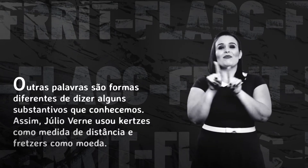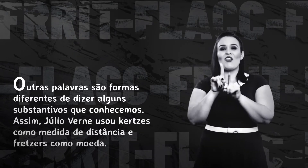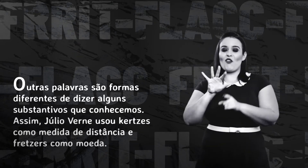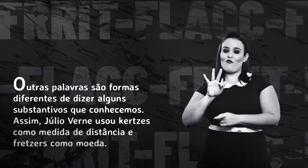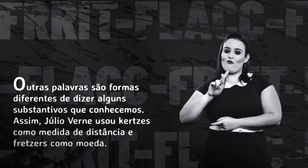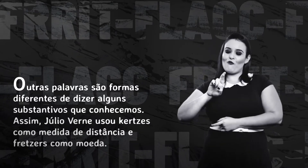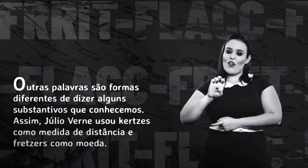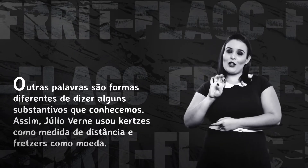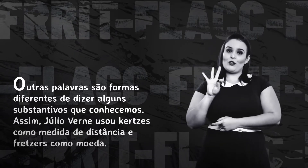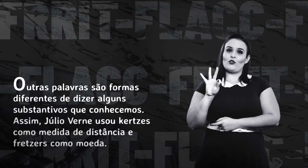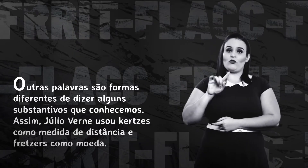como moeda.